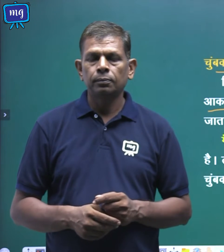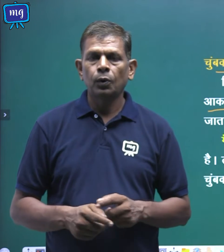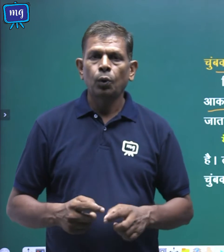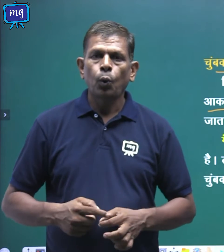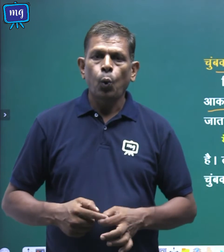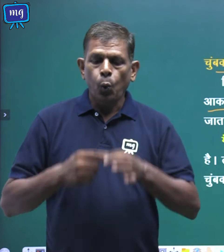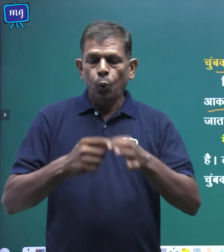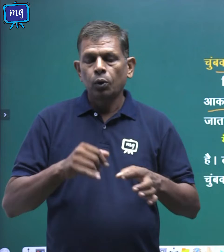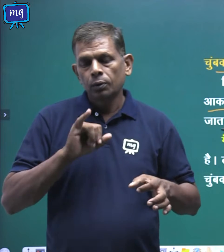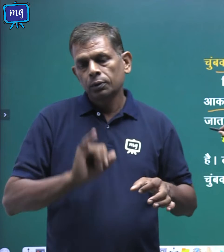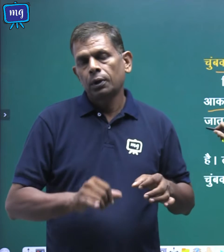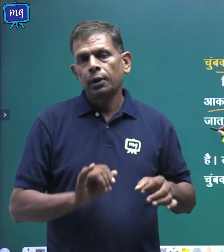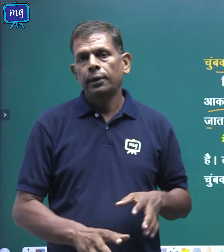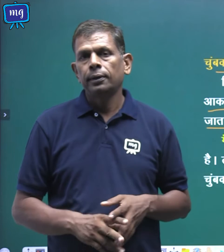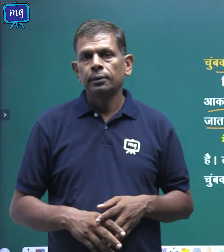गुण पाया जाता है,